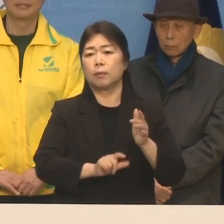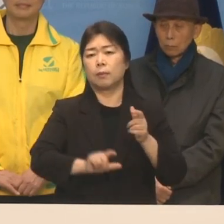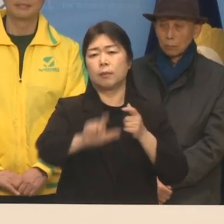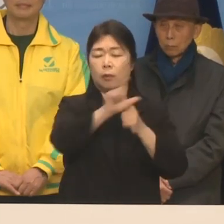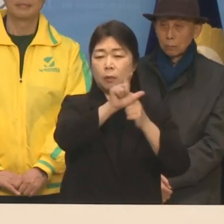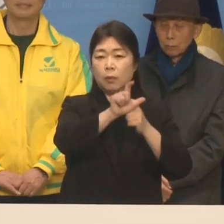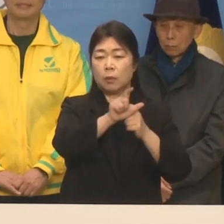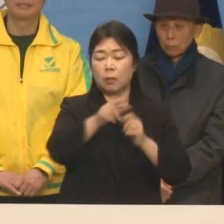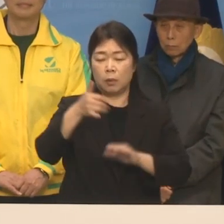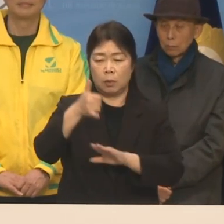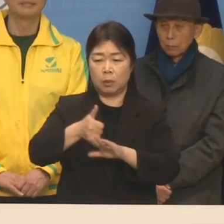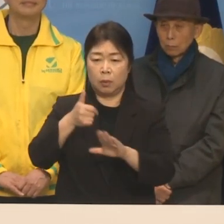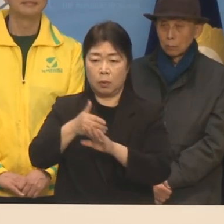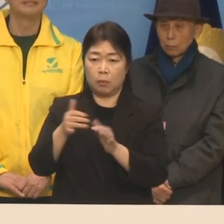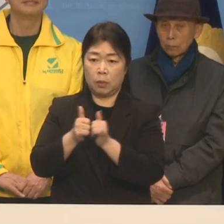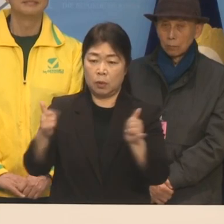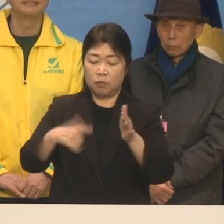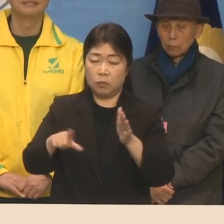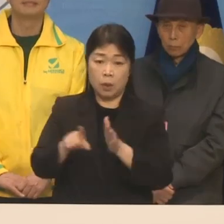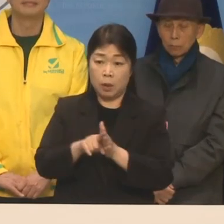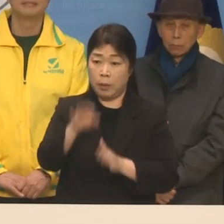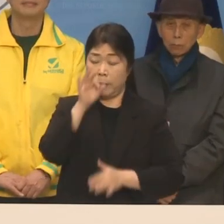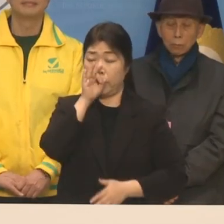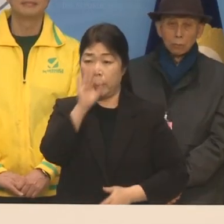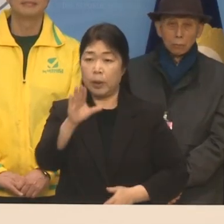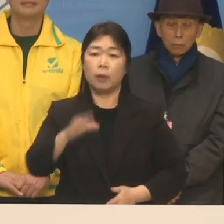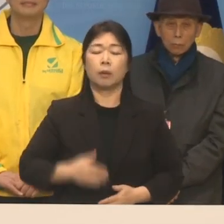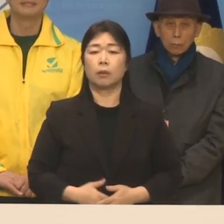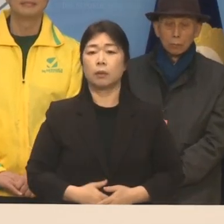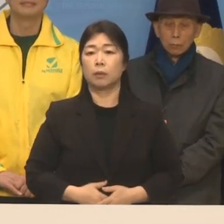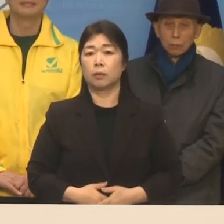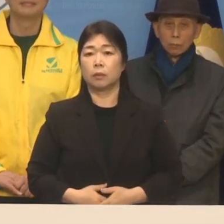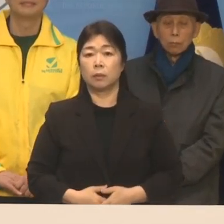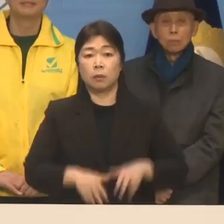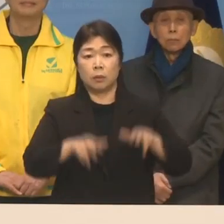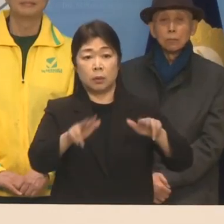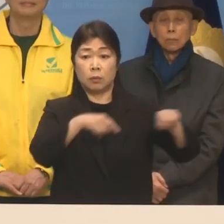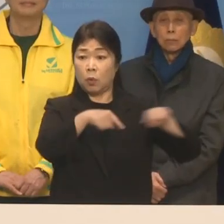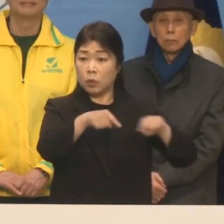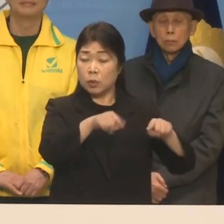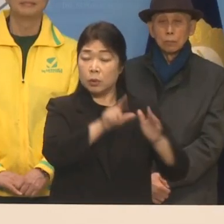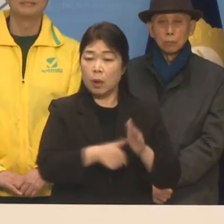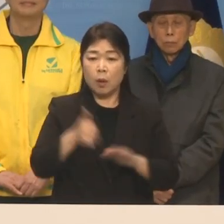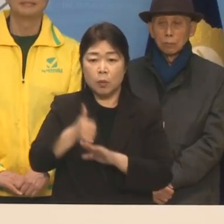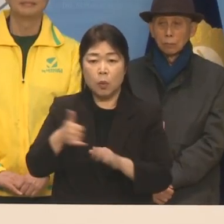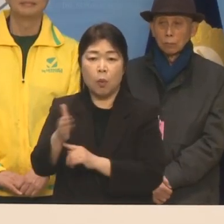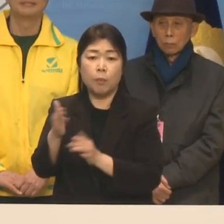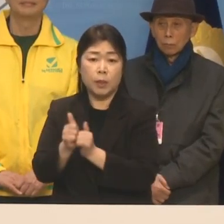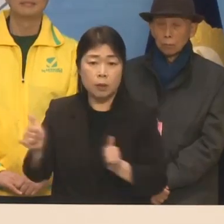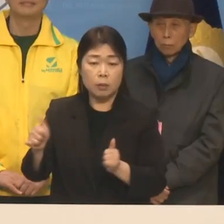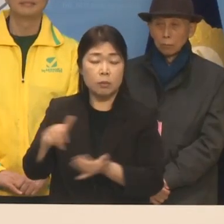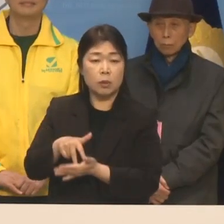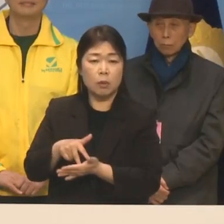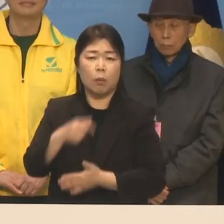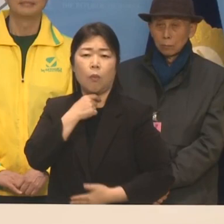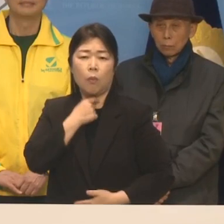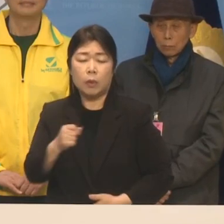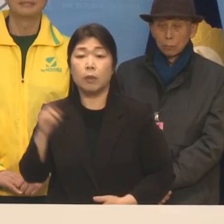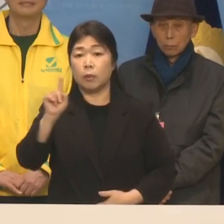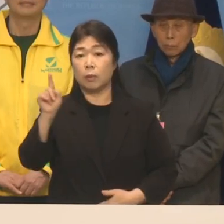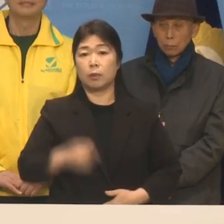지금 이 현 정치에서 우리 농어민들이 바라는